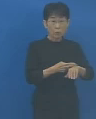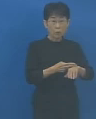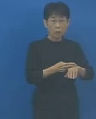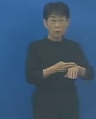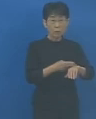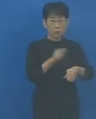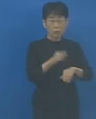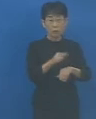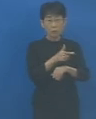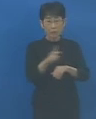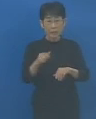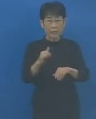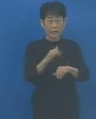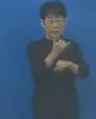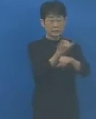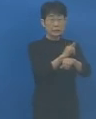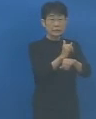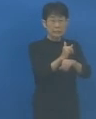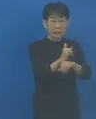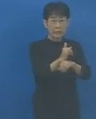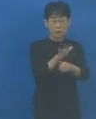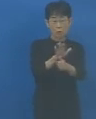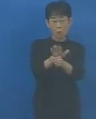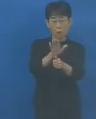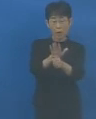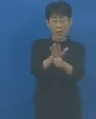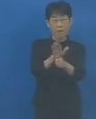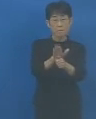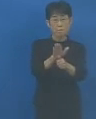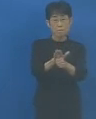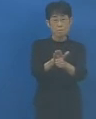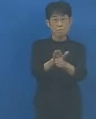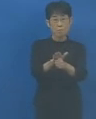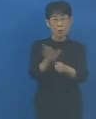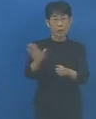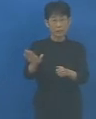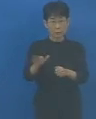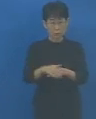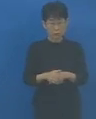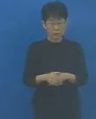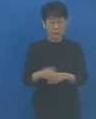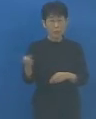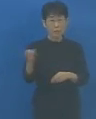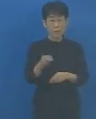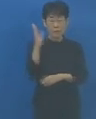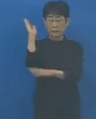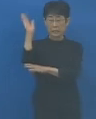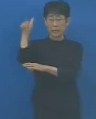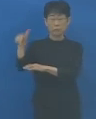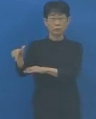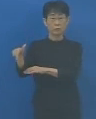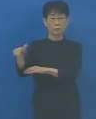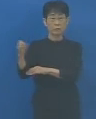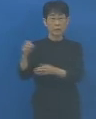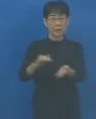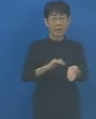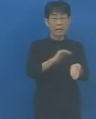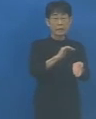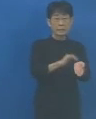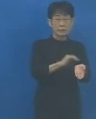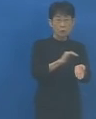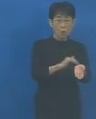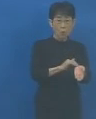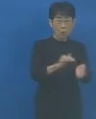の応援などもあると思います。さらには政府あるいは医療機関、